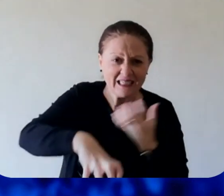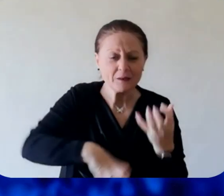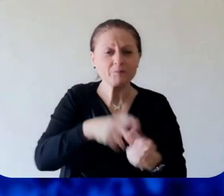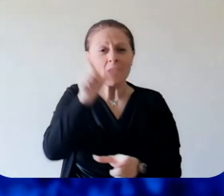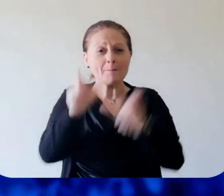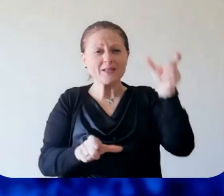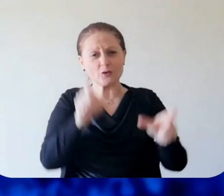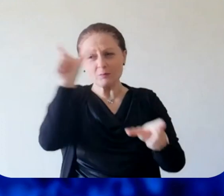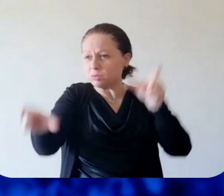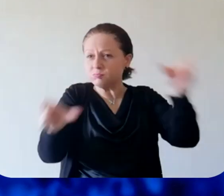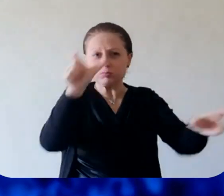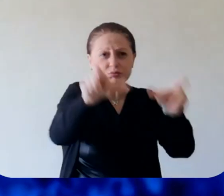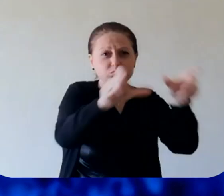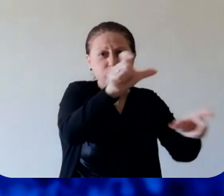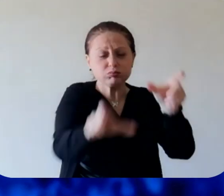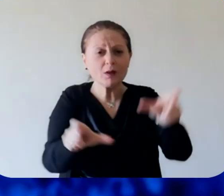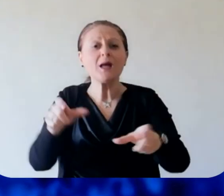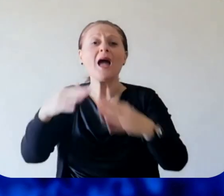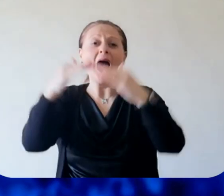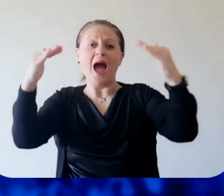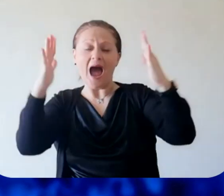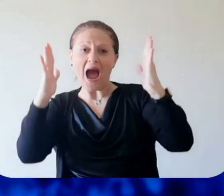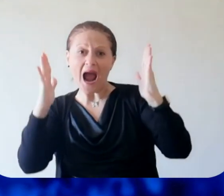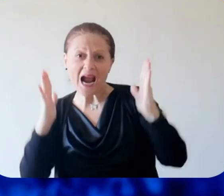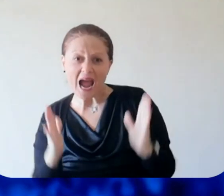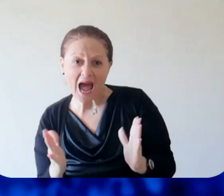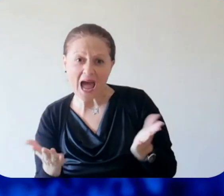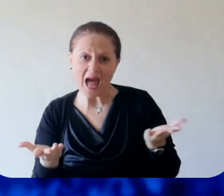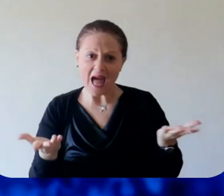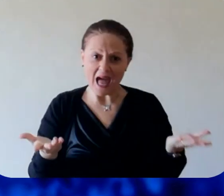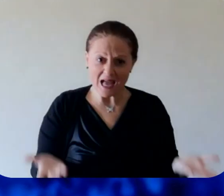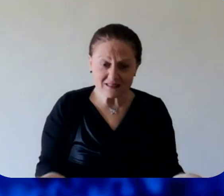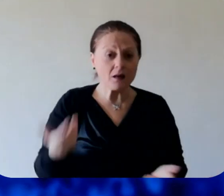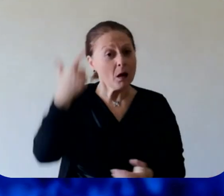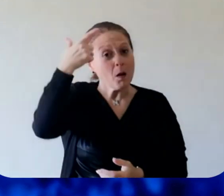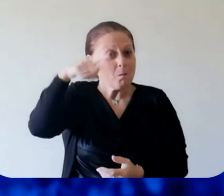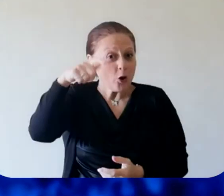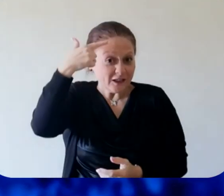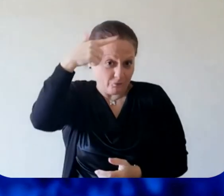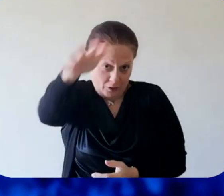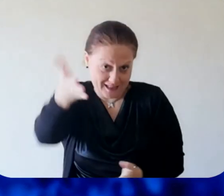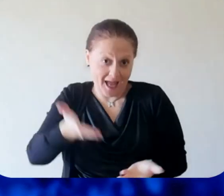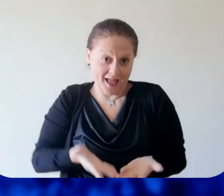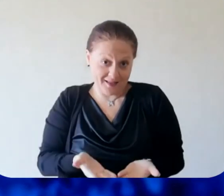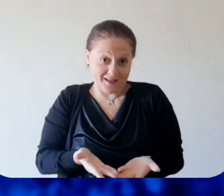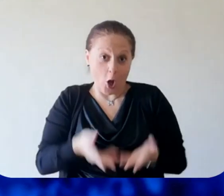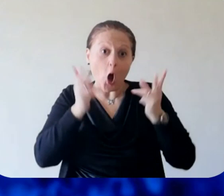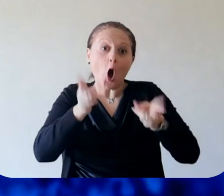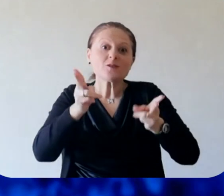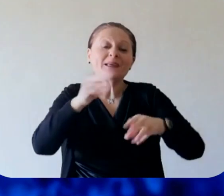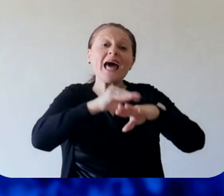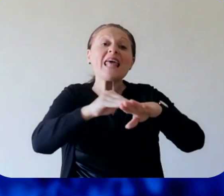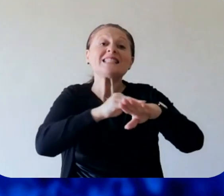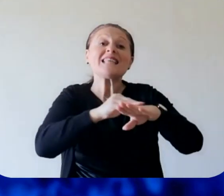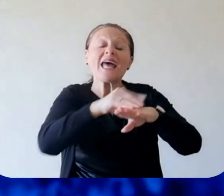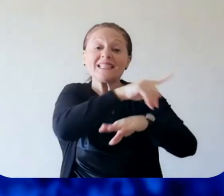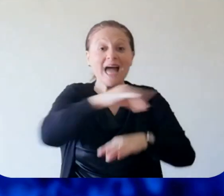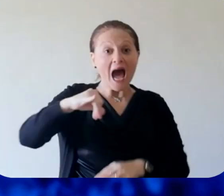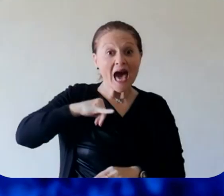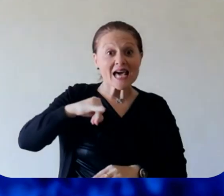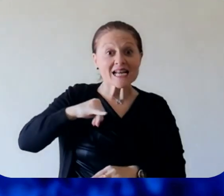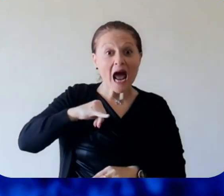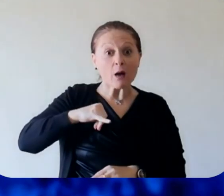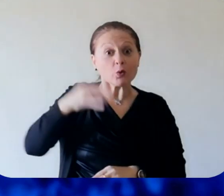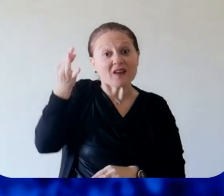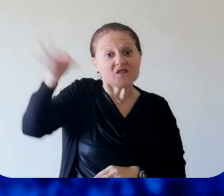in casa i nostri concittadini, facendo loro presente che purtroppo la sanità in provincia di Ragusa non è adeguata